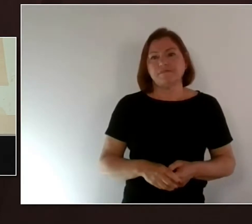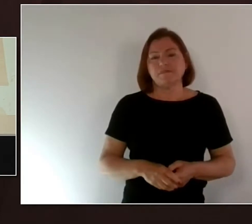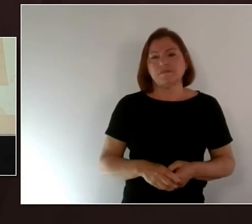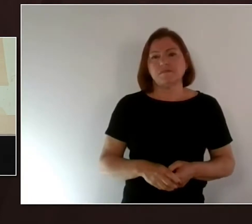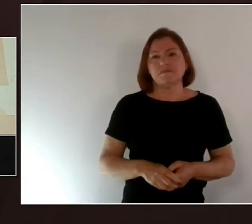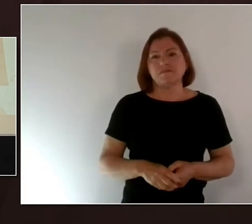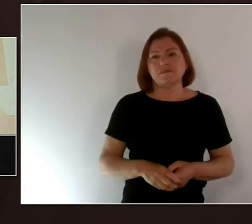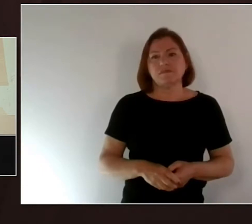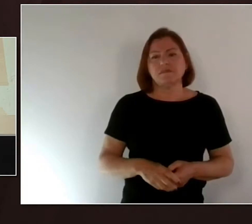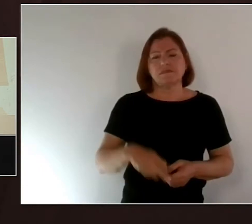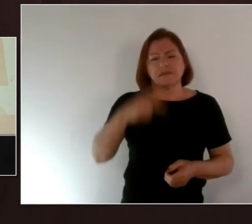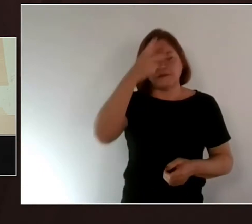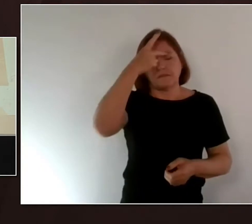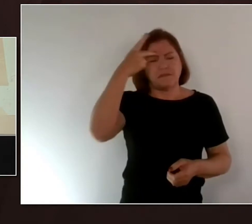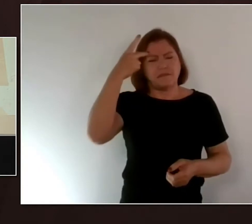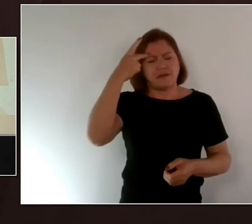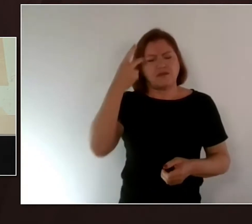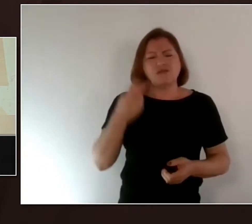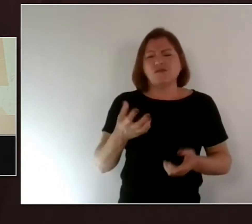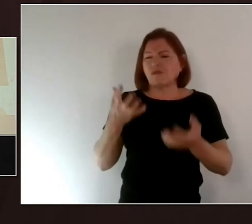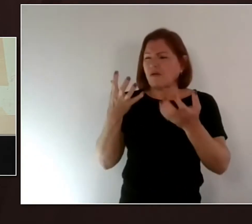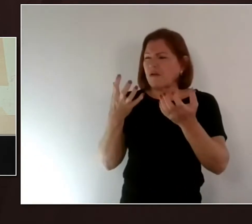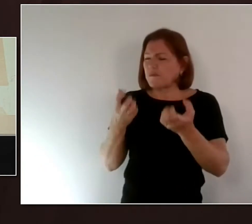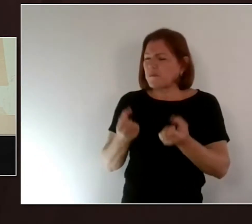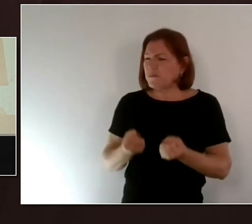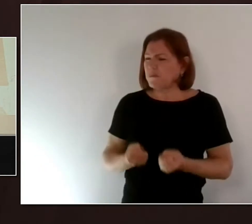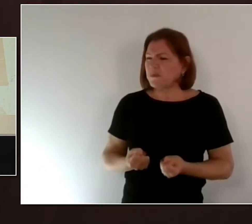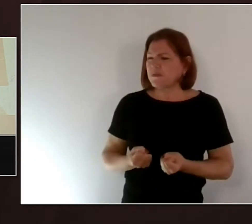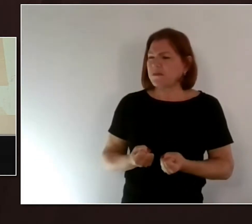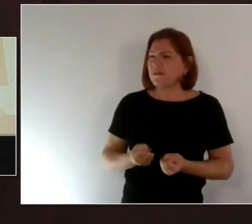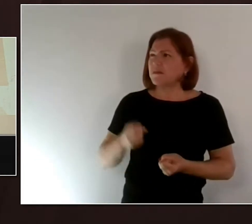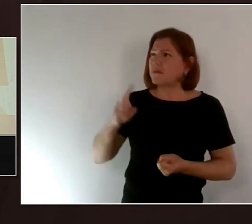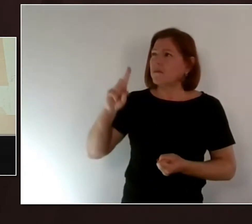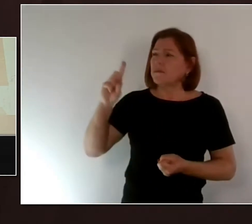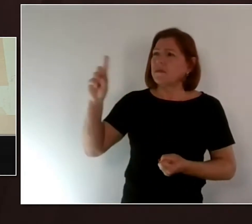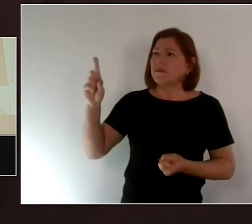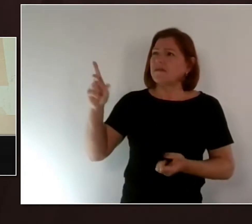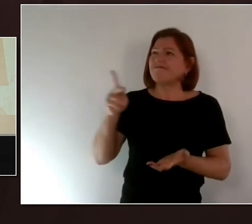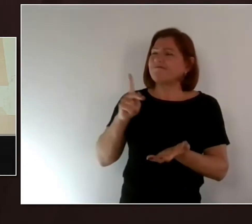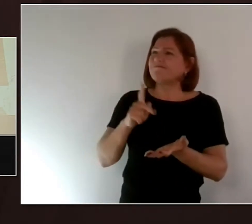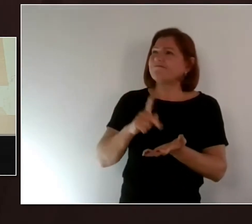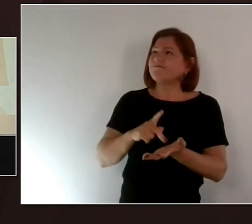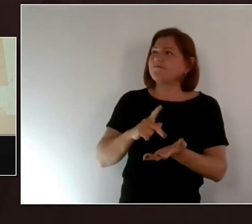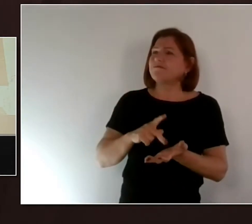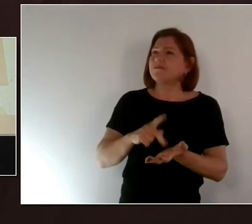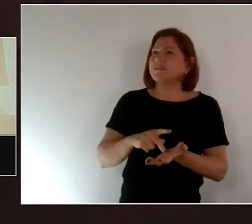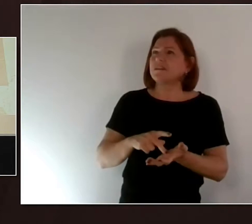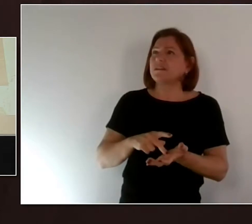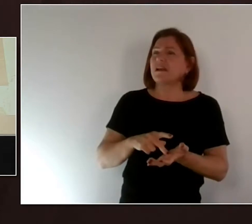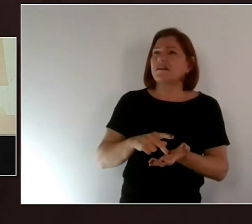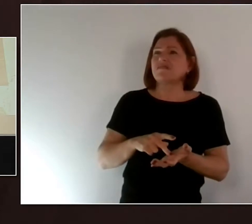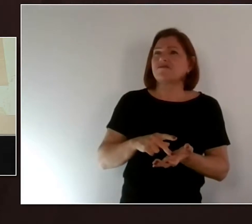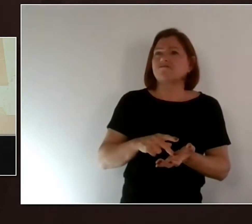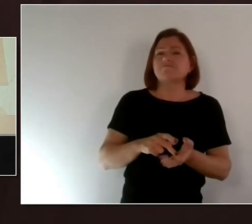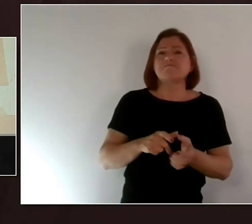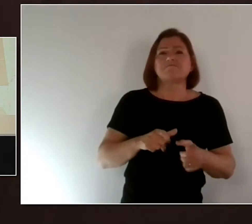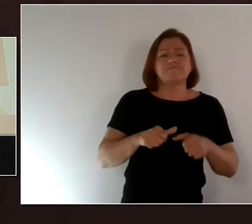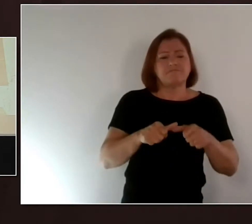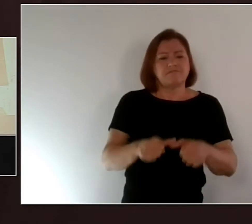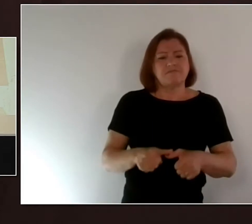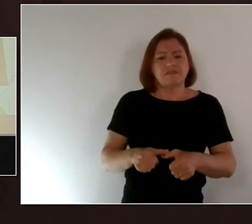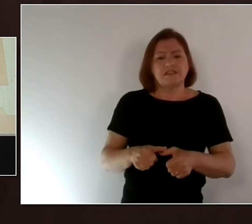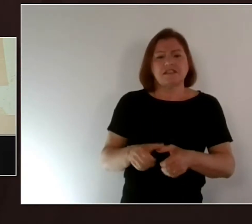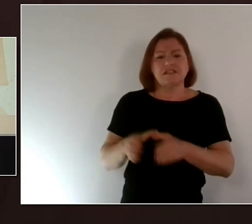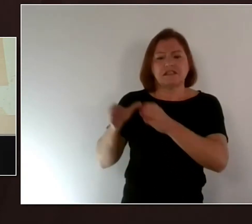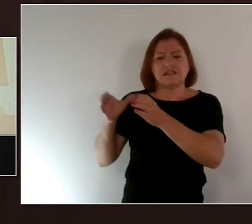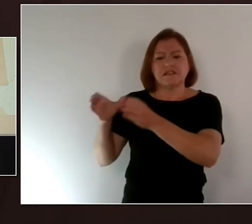só pode estar do lado da mentira, certo? Então Satanás não aceitou estar debaixo da autoridade